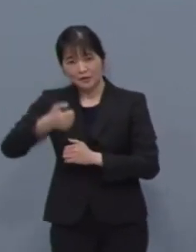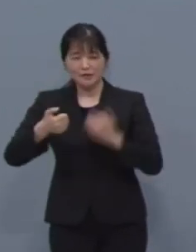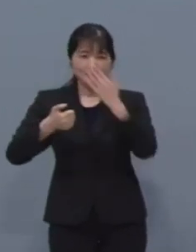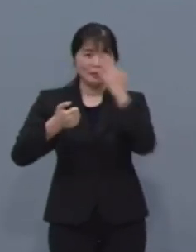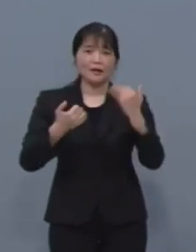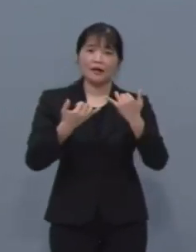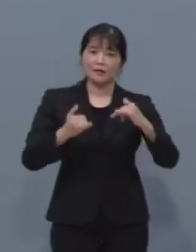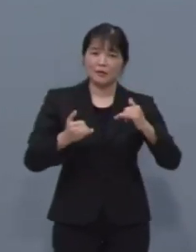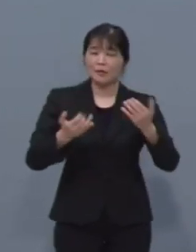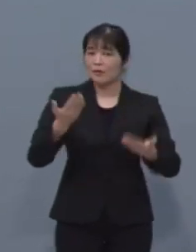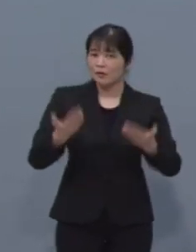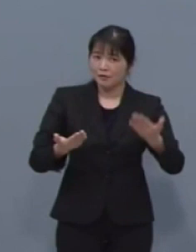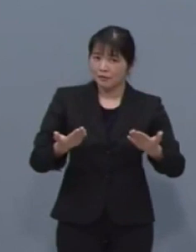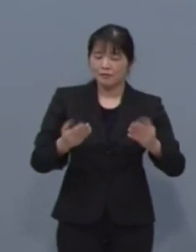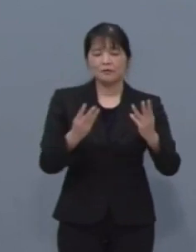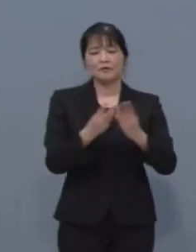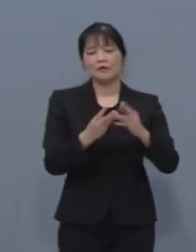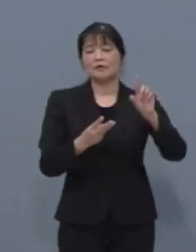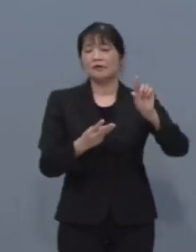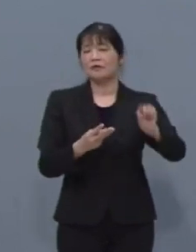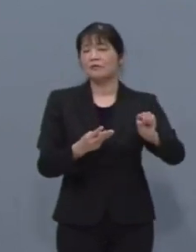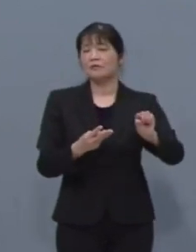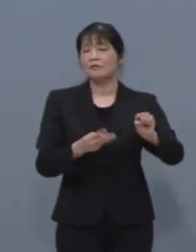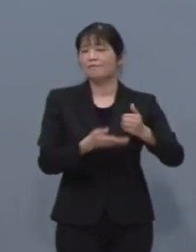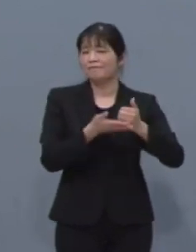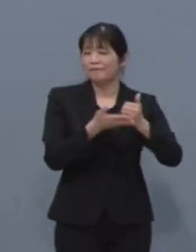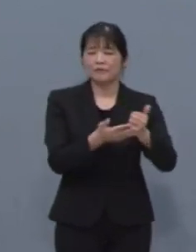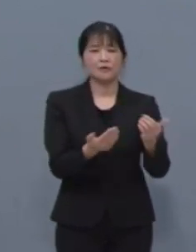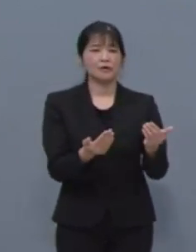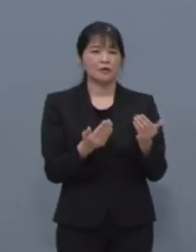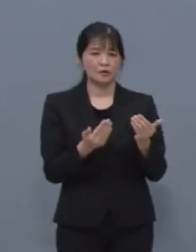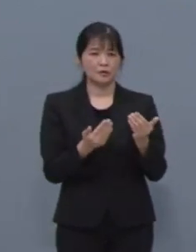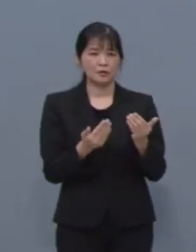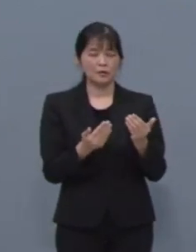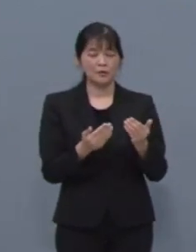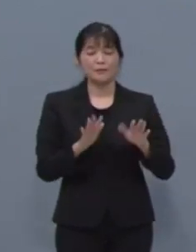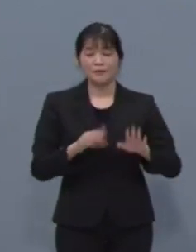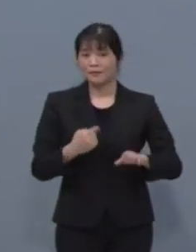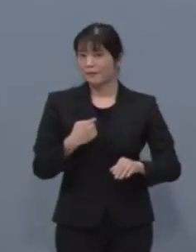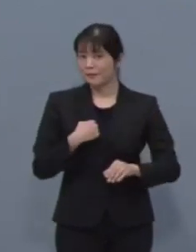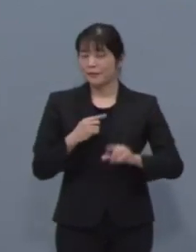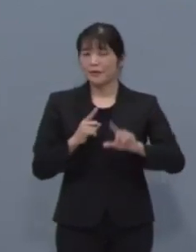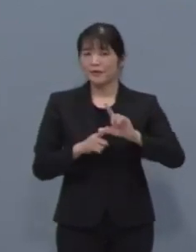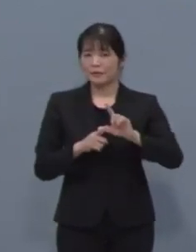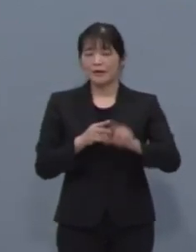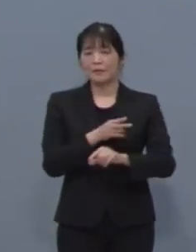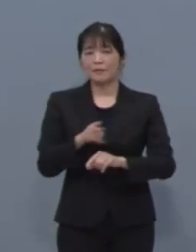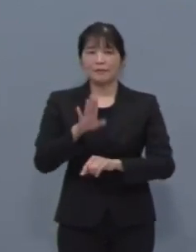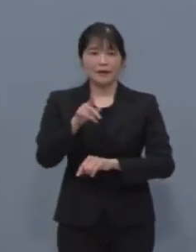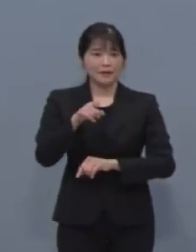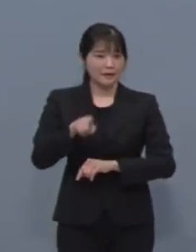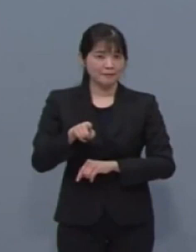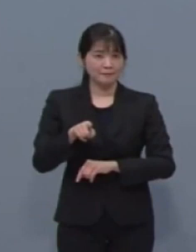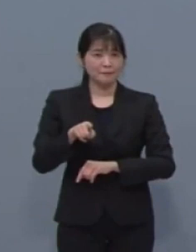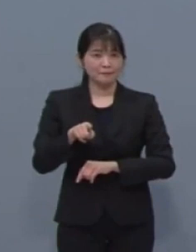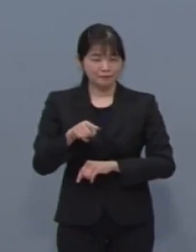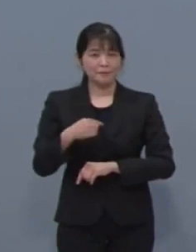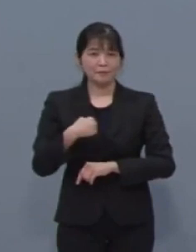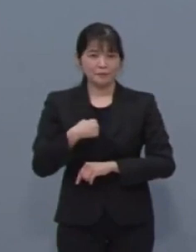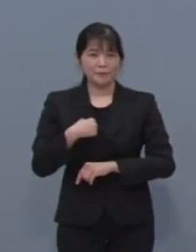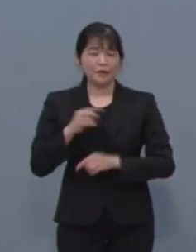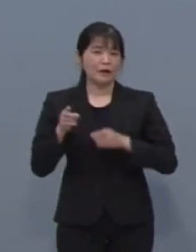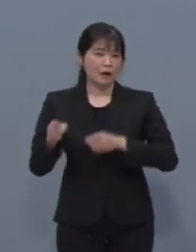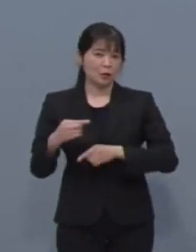大切にされなければなりません私一番の場合弾加藤は千葉県独自に若者の日を作り